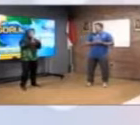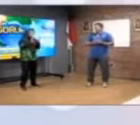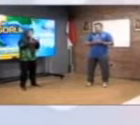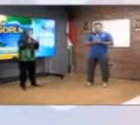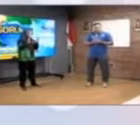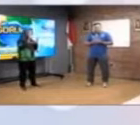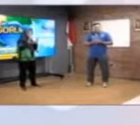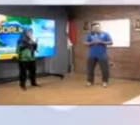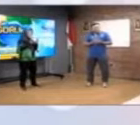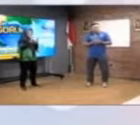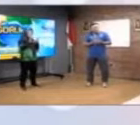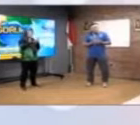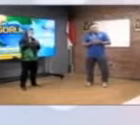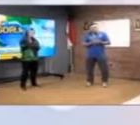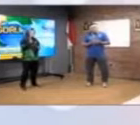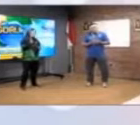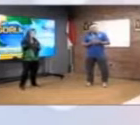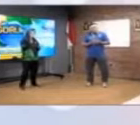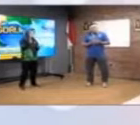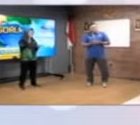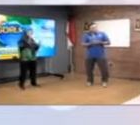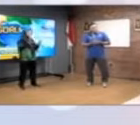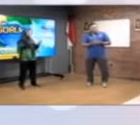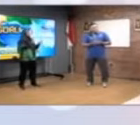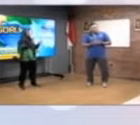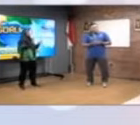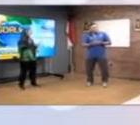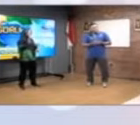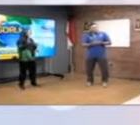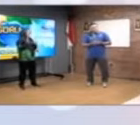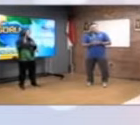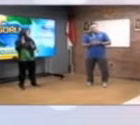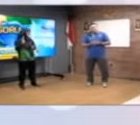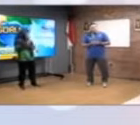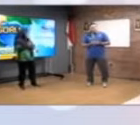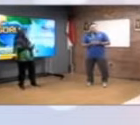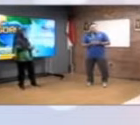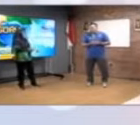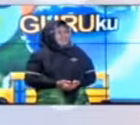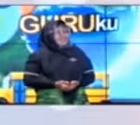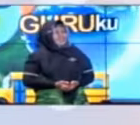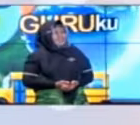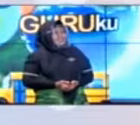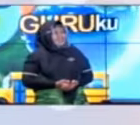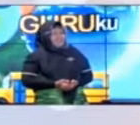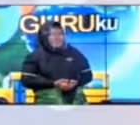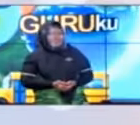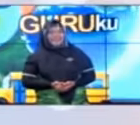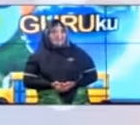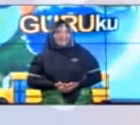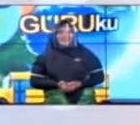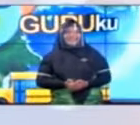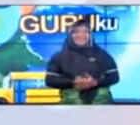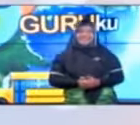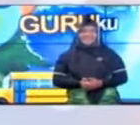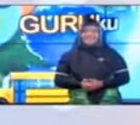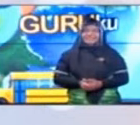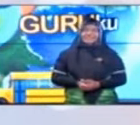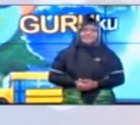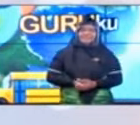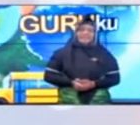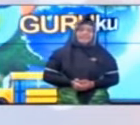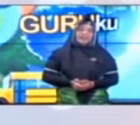Setelah diperhatikan, Pak, pada gambar kelinci meloncat ini terdapat kombinasi gerak dominan juga. Oh, begitu. Iya, Pak. Kira-kira